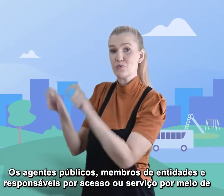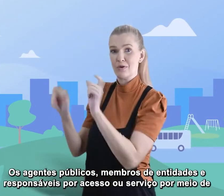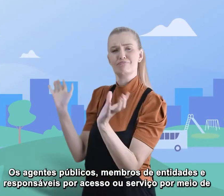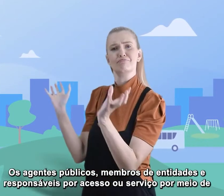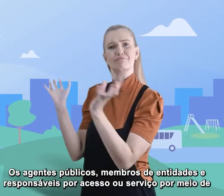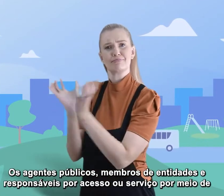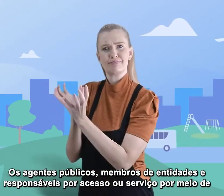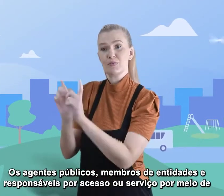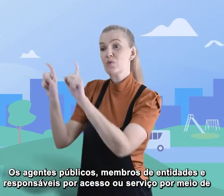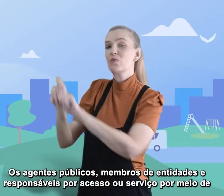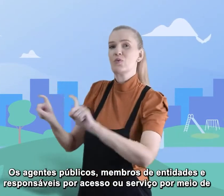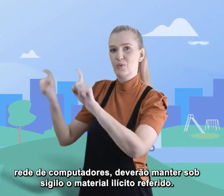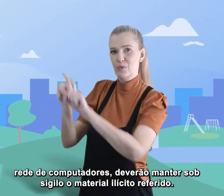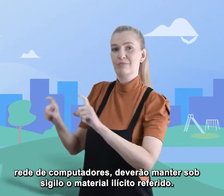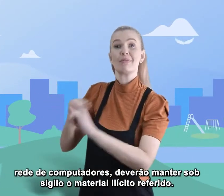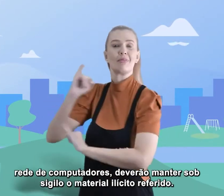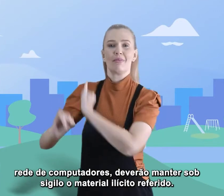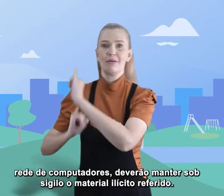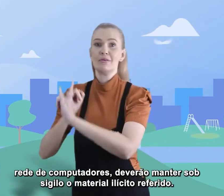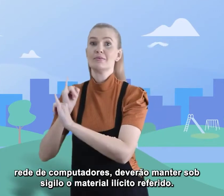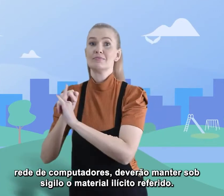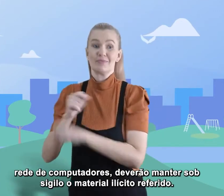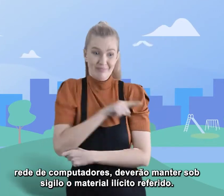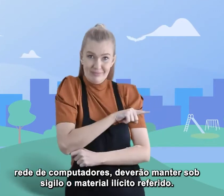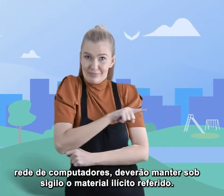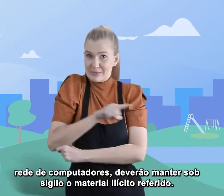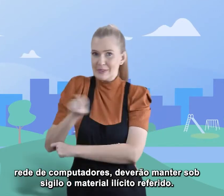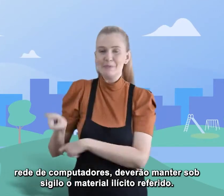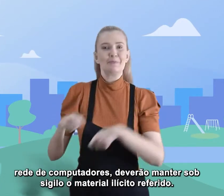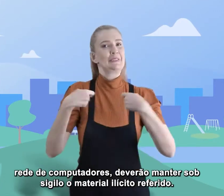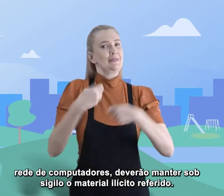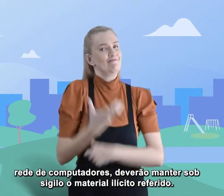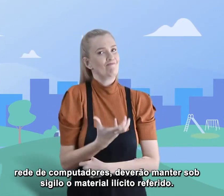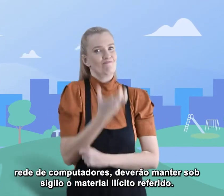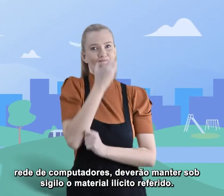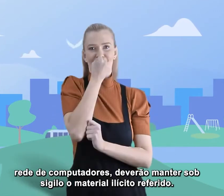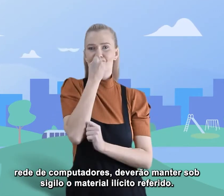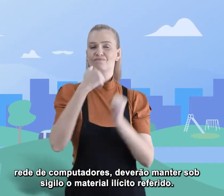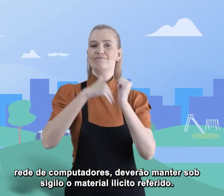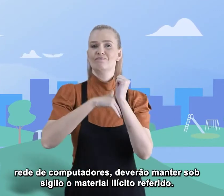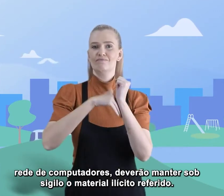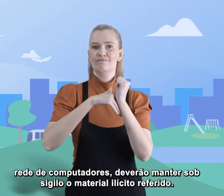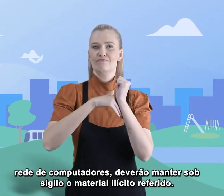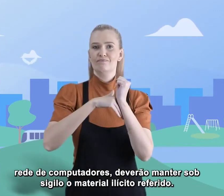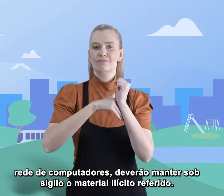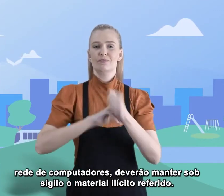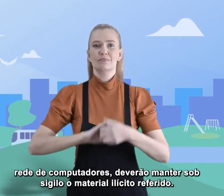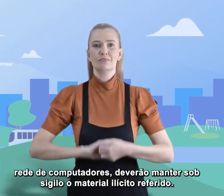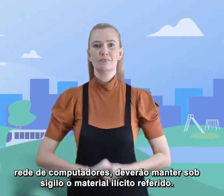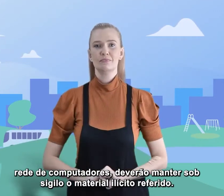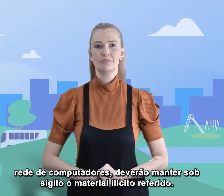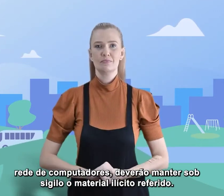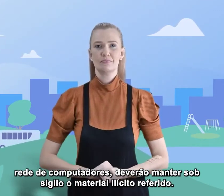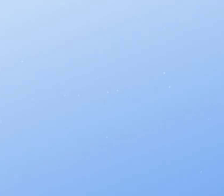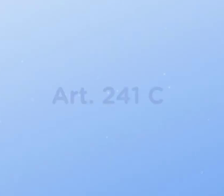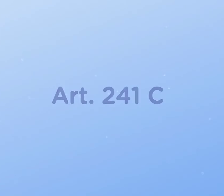de serviço por meio de rede de computadores deverão manter sob sigilo o material ilícito referido.